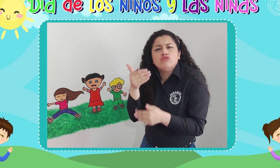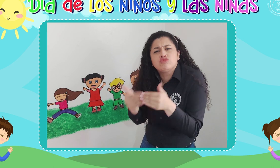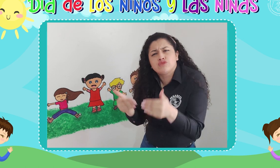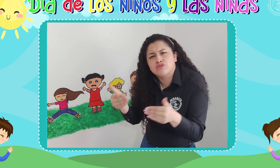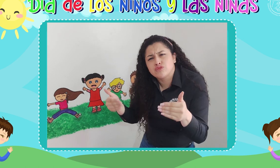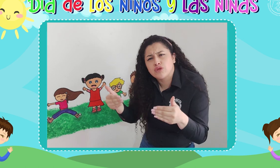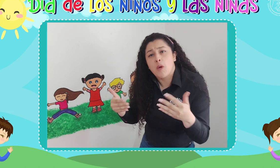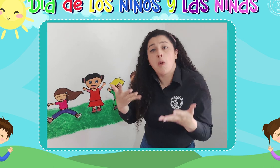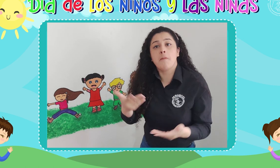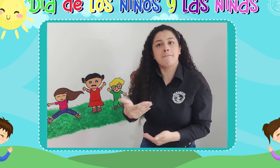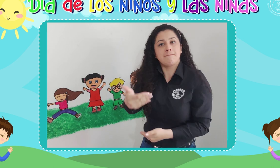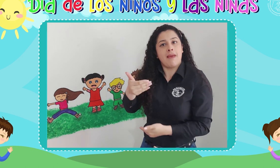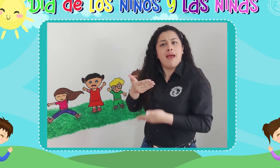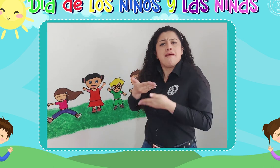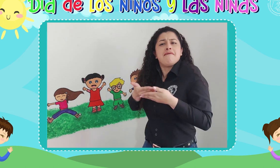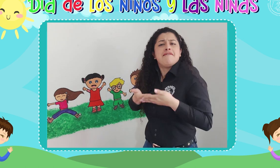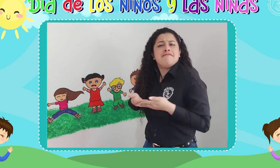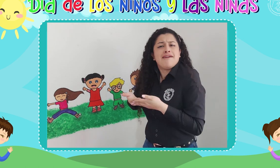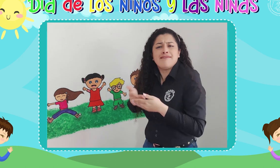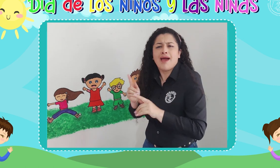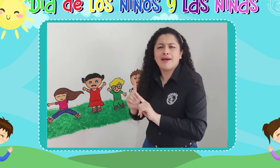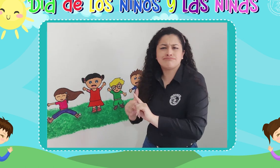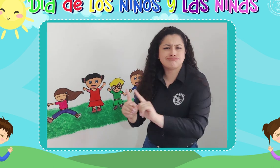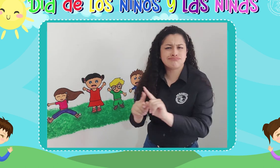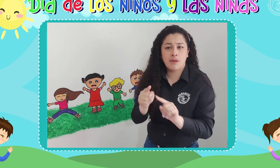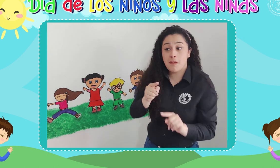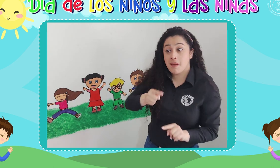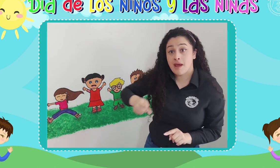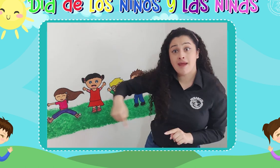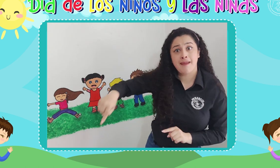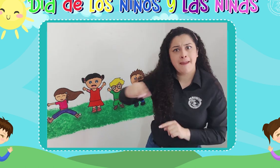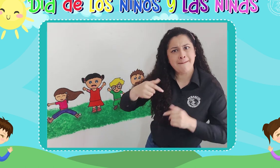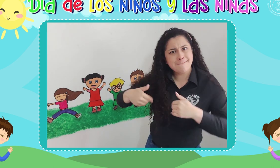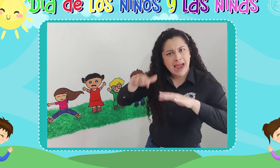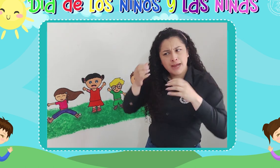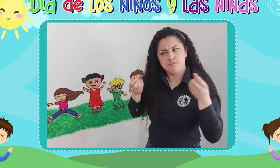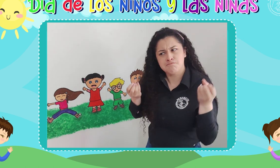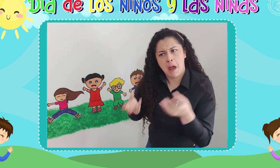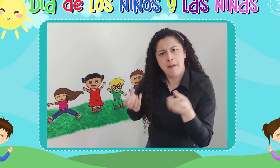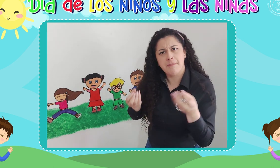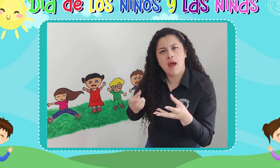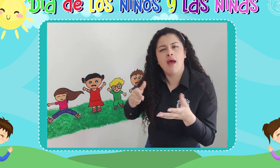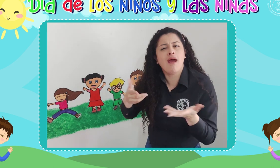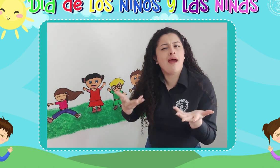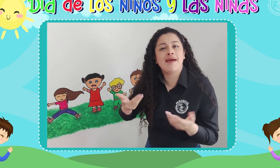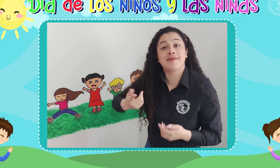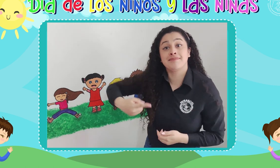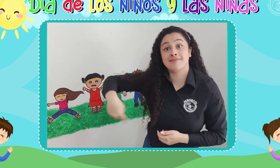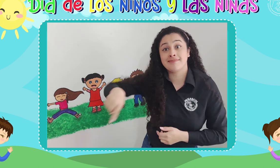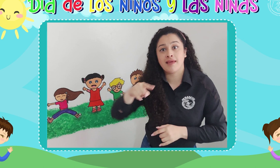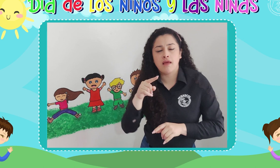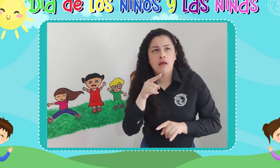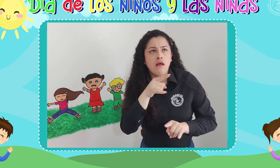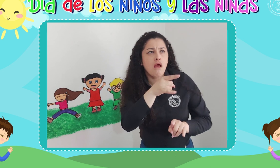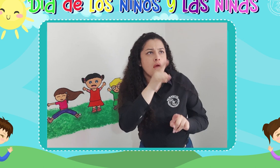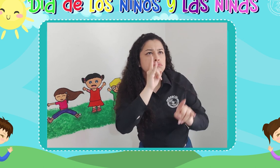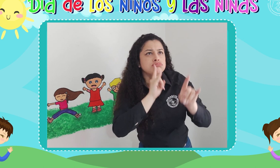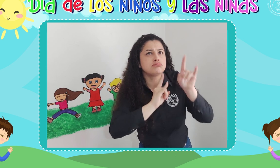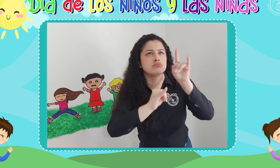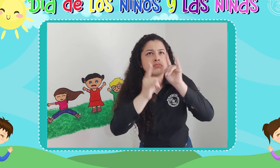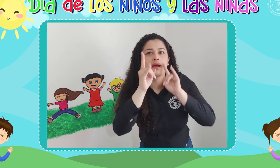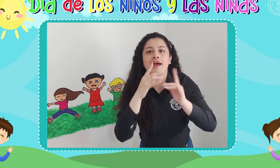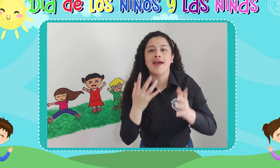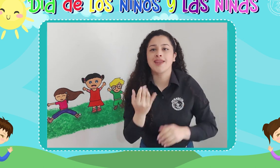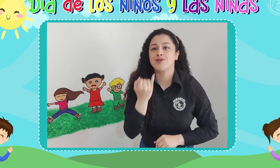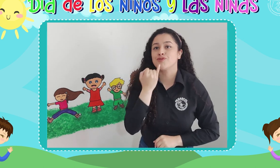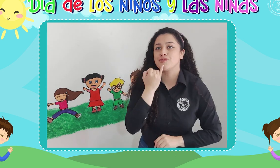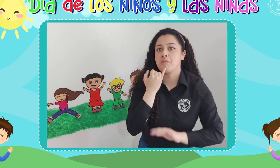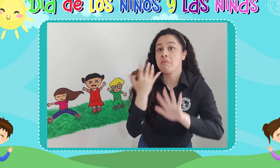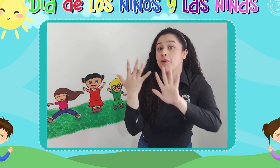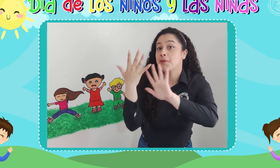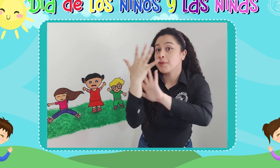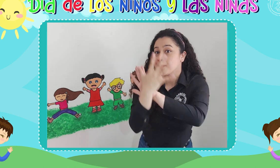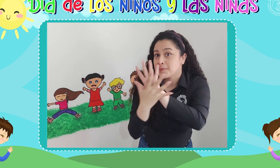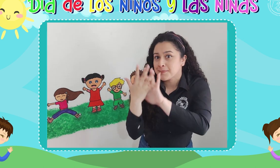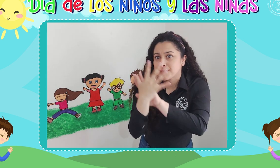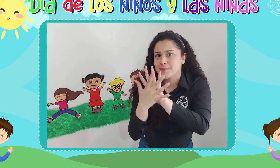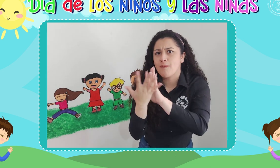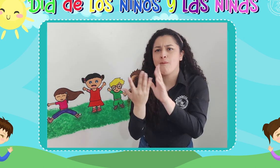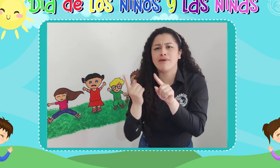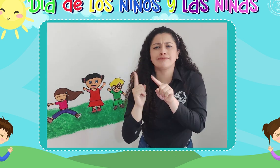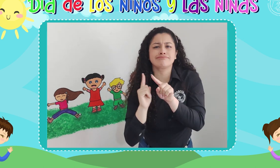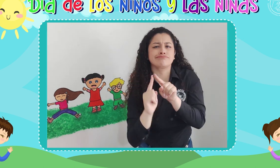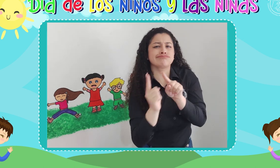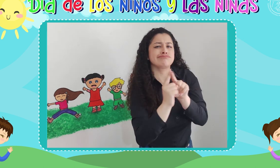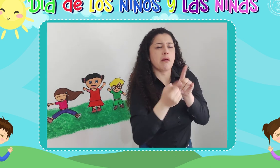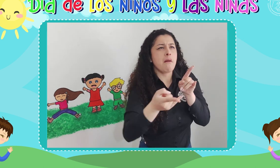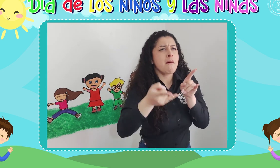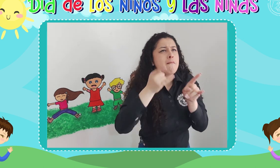las niñas y niños sordos ambientes ricos en lengua de señas y multilingüismo, predominando la lengua de